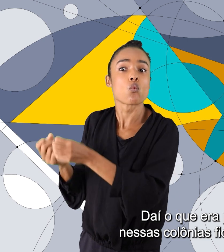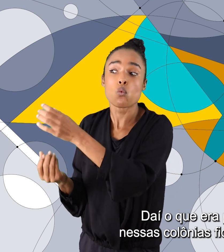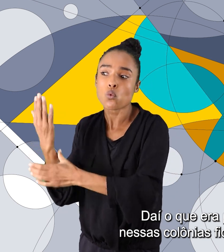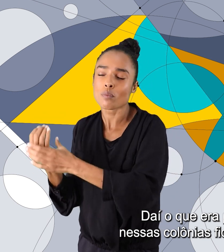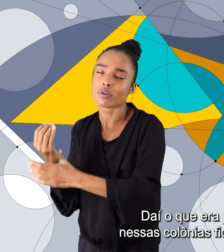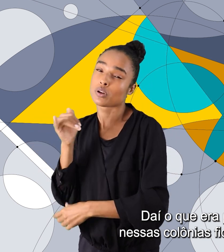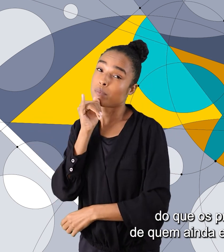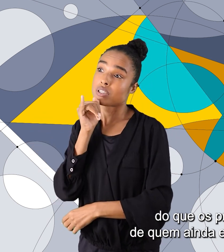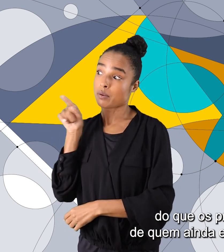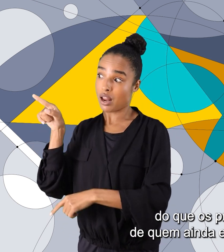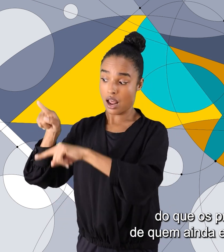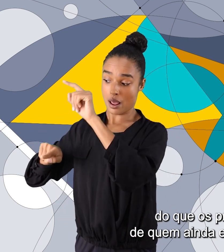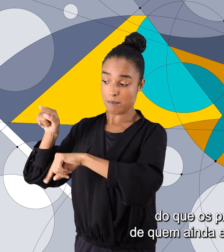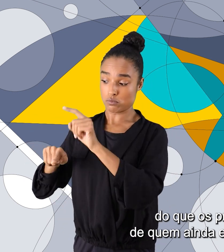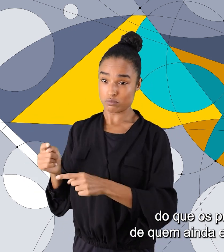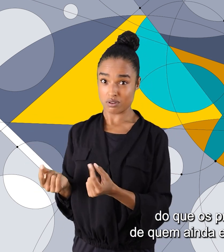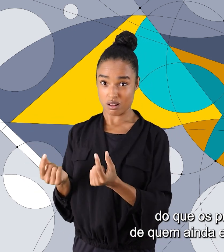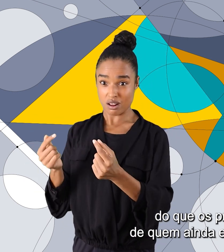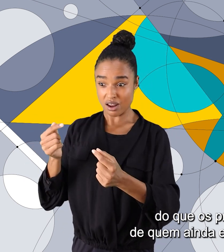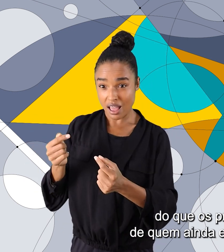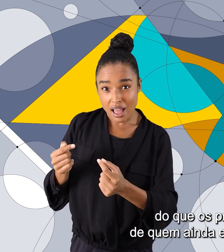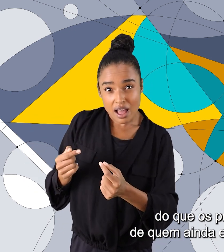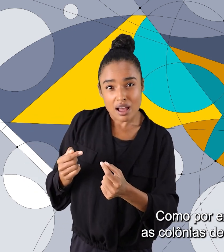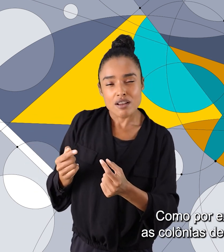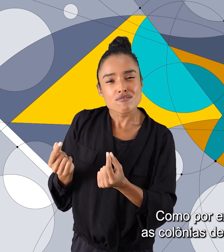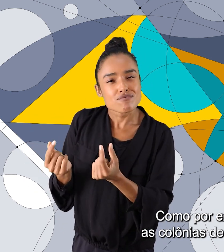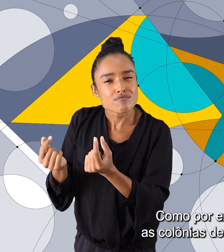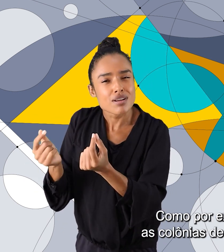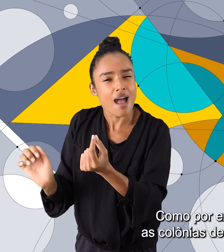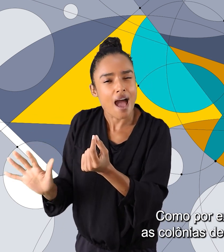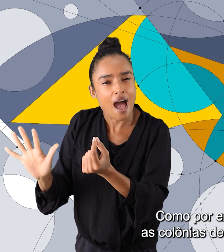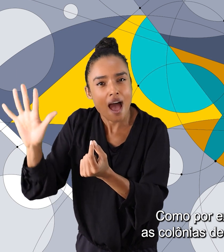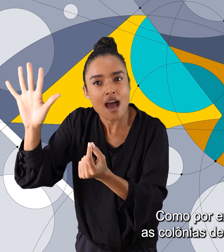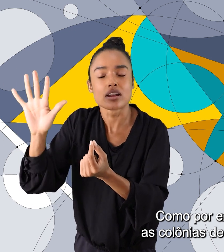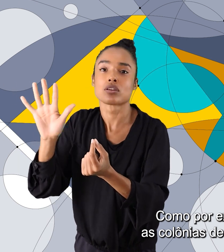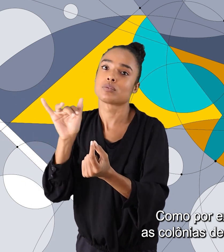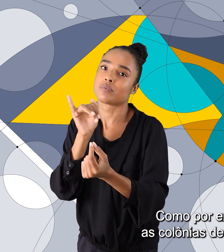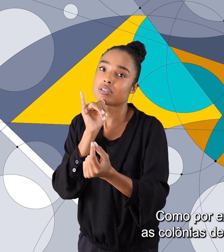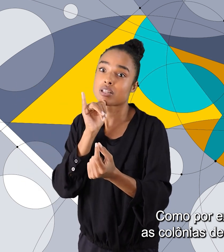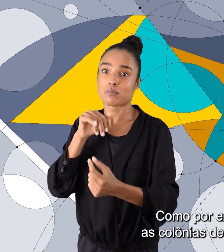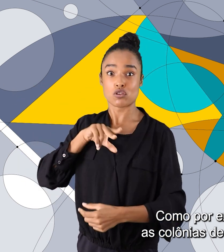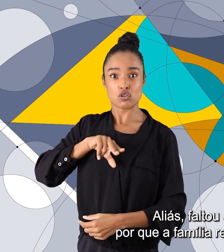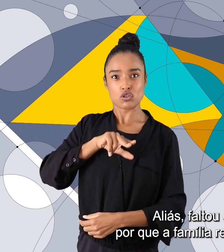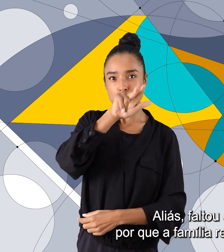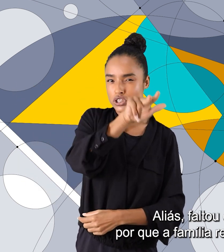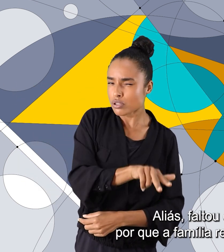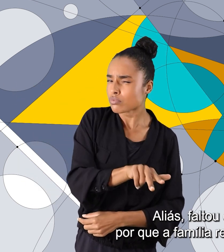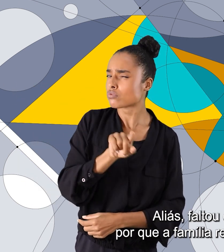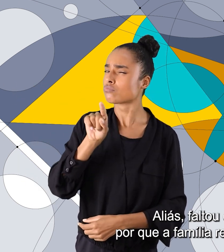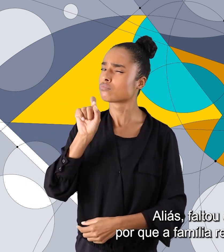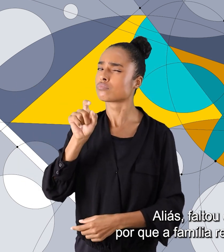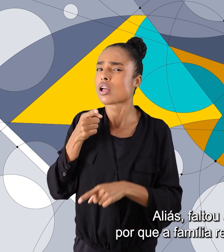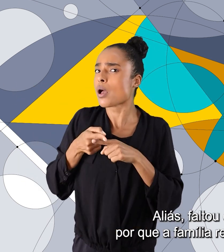ficou mais caro do que os produtos de quem ainda escravizava, como, por exemplo, as colônias de Portugal. Aliás,